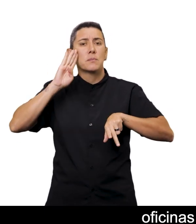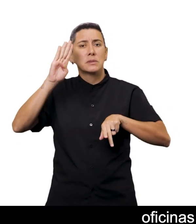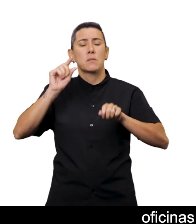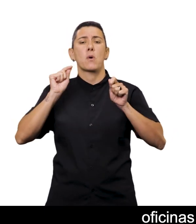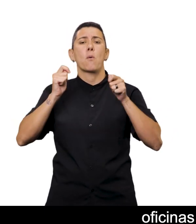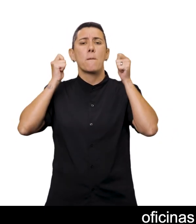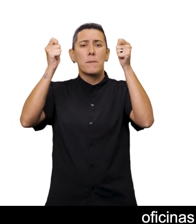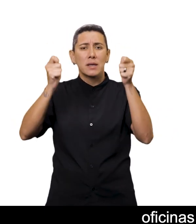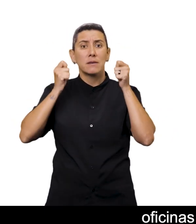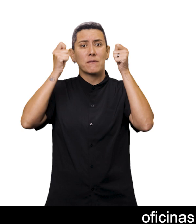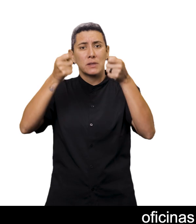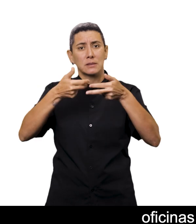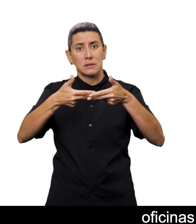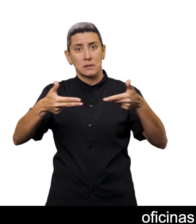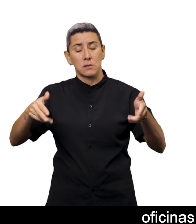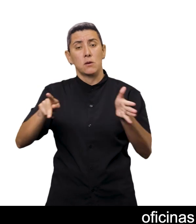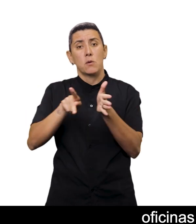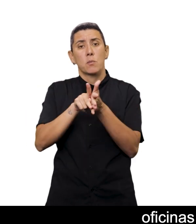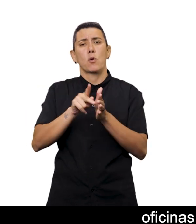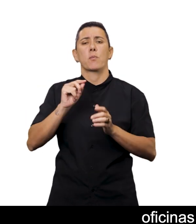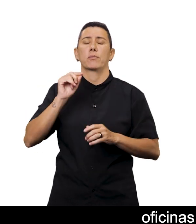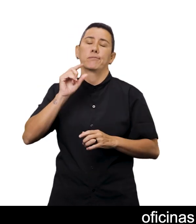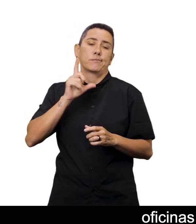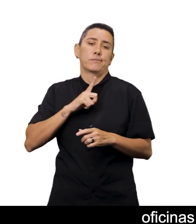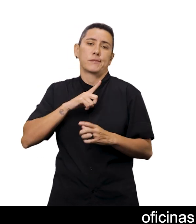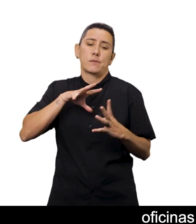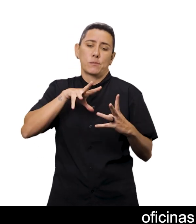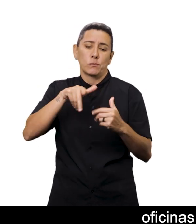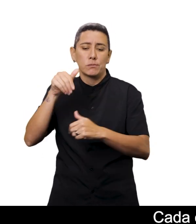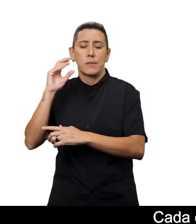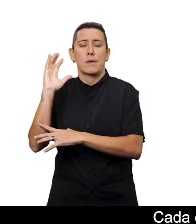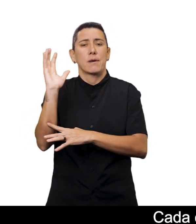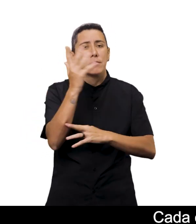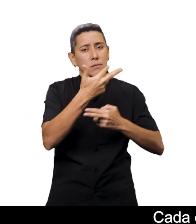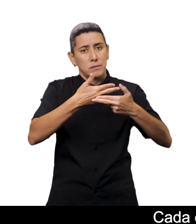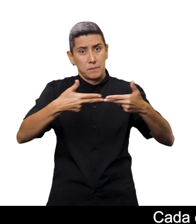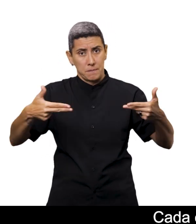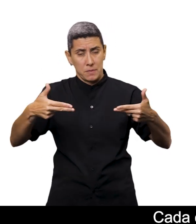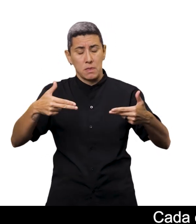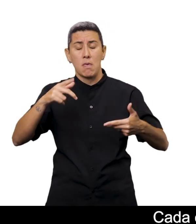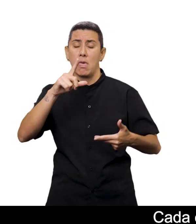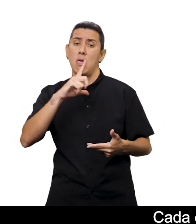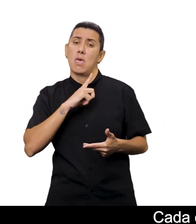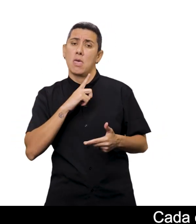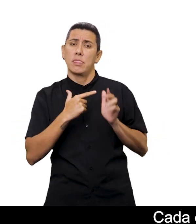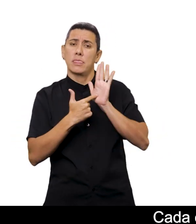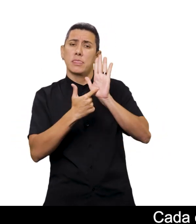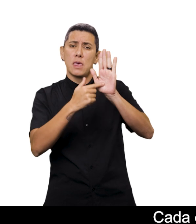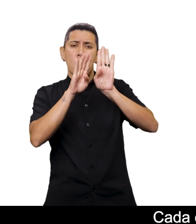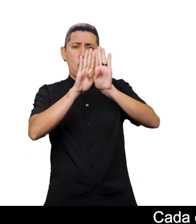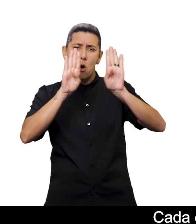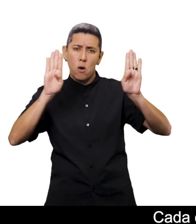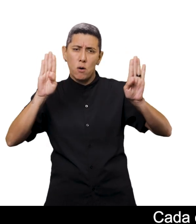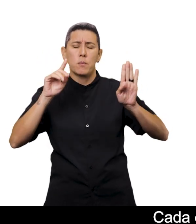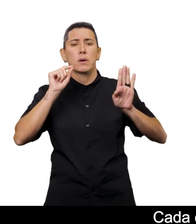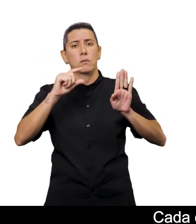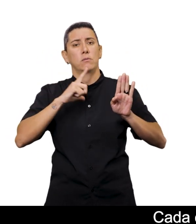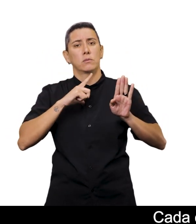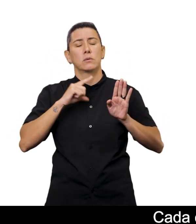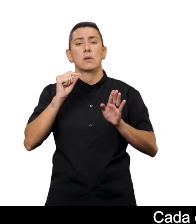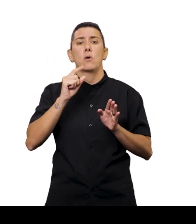realizadas em manifestações e práticas de agroecologia. Cada obra é fruto de um processo de